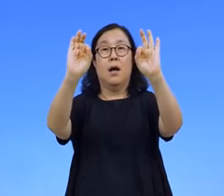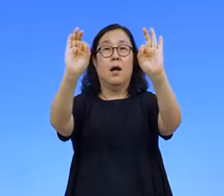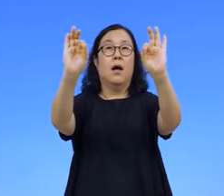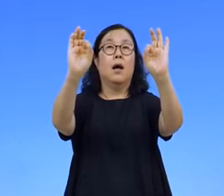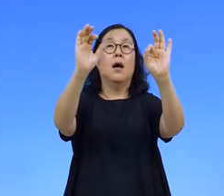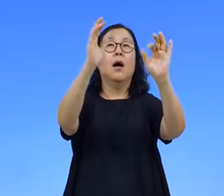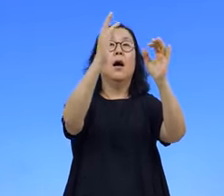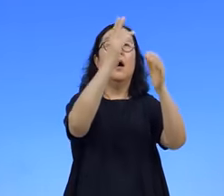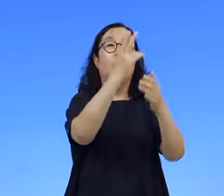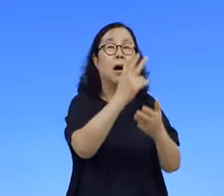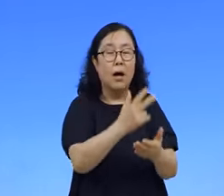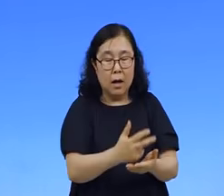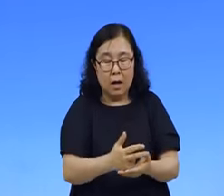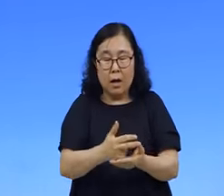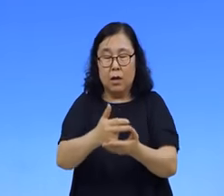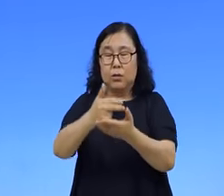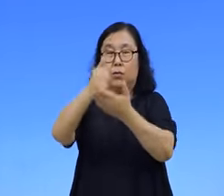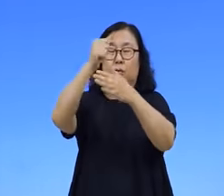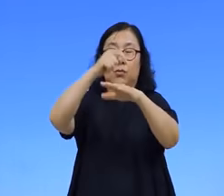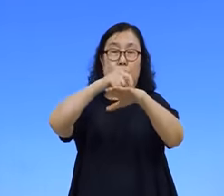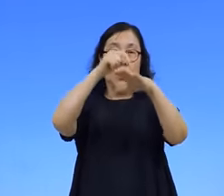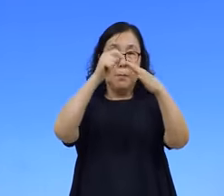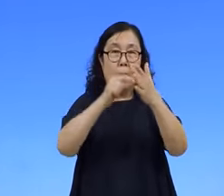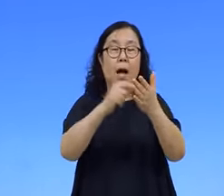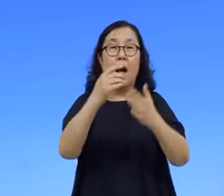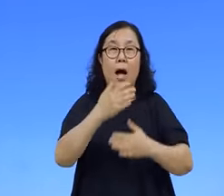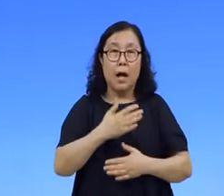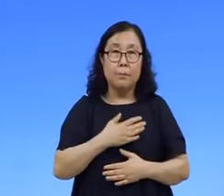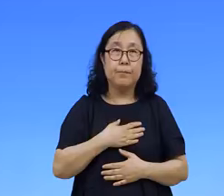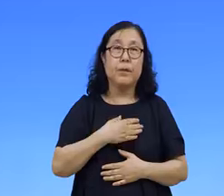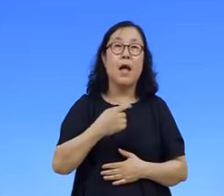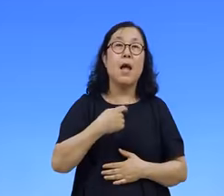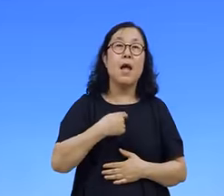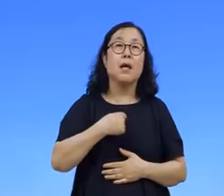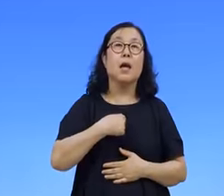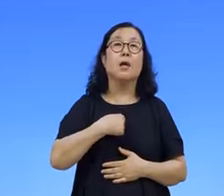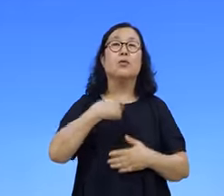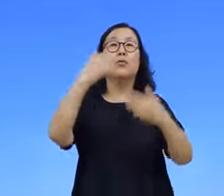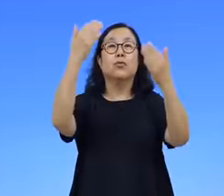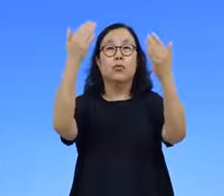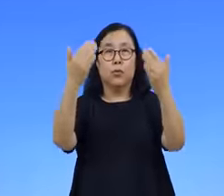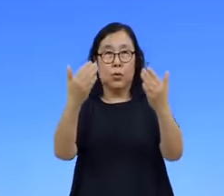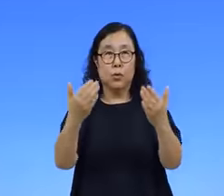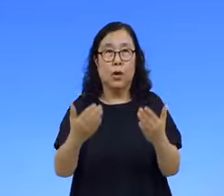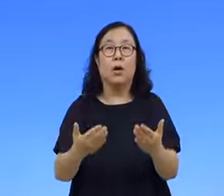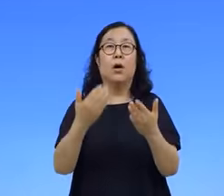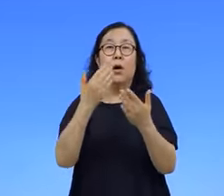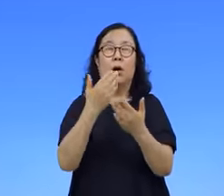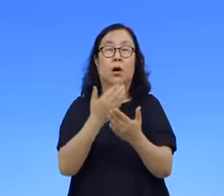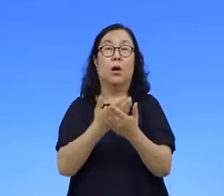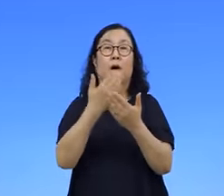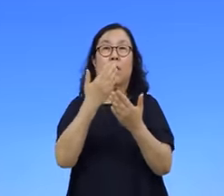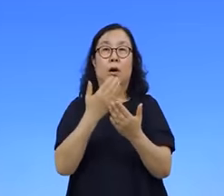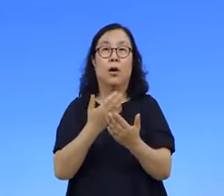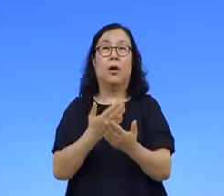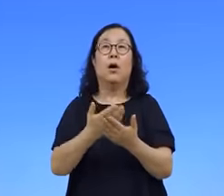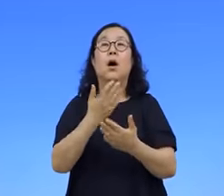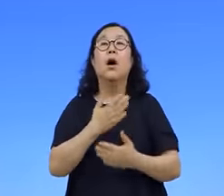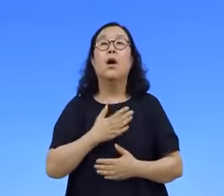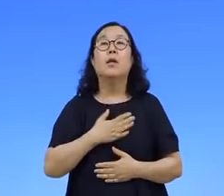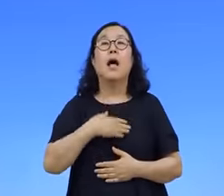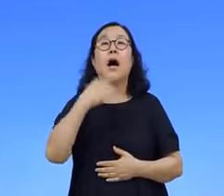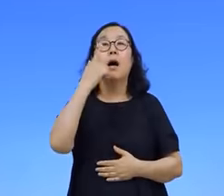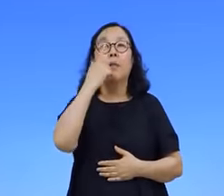주님 마음 내게 주소서. 주님 마음 내게 주소서.